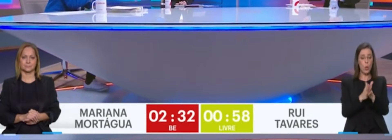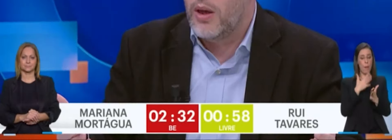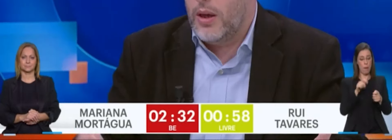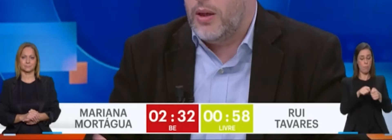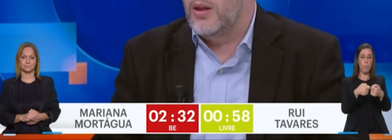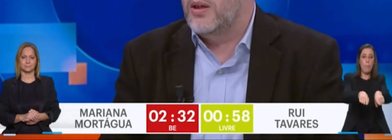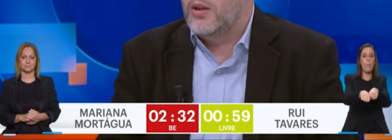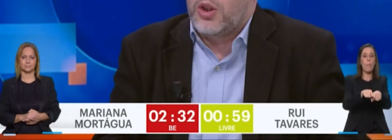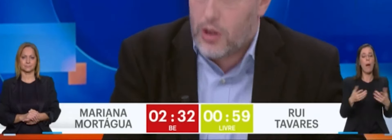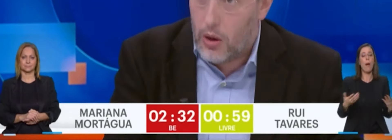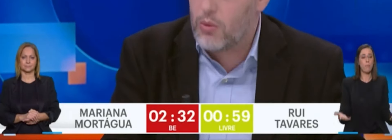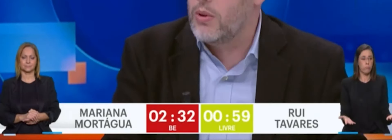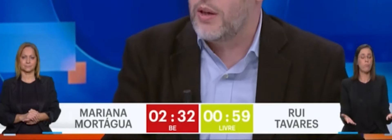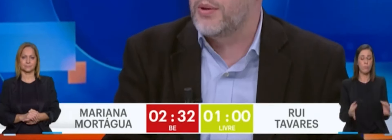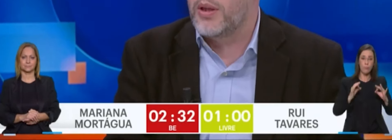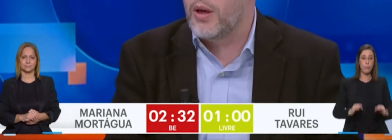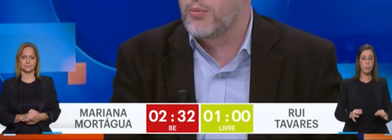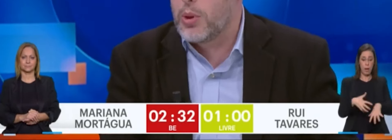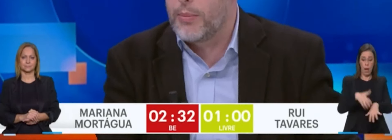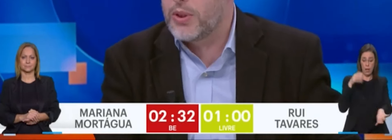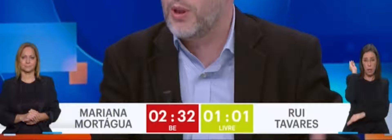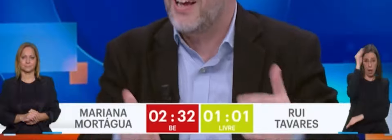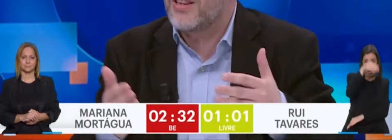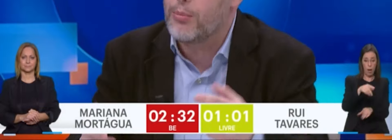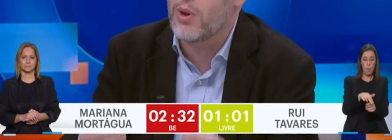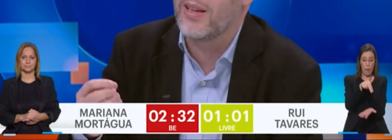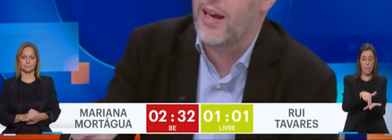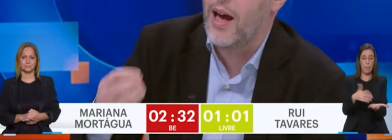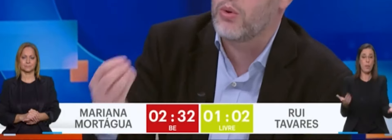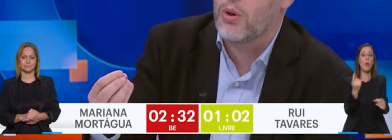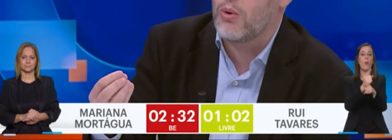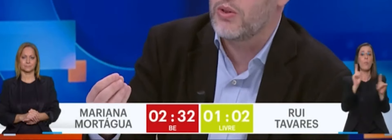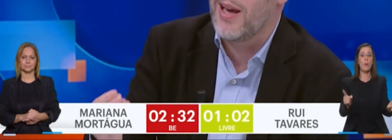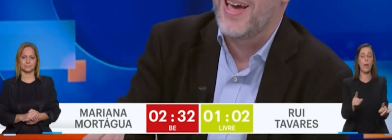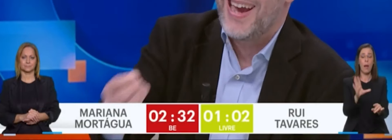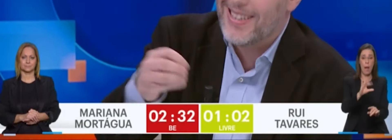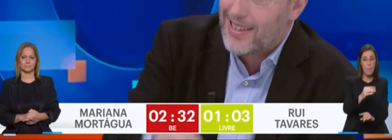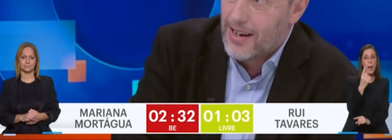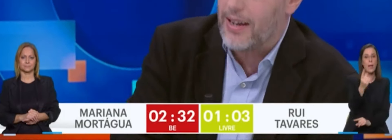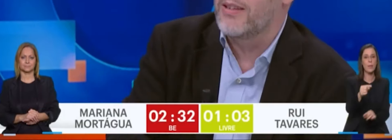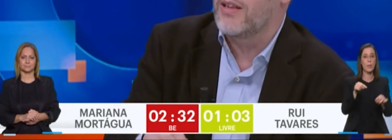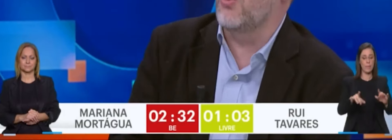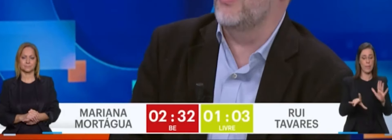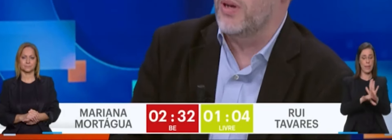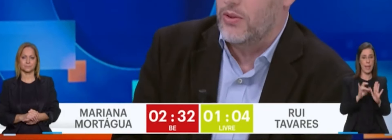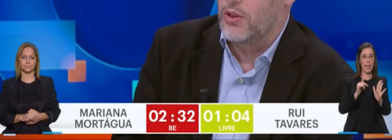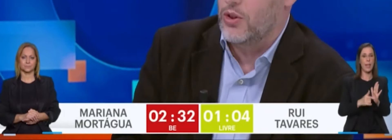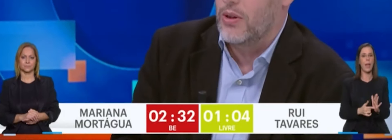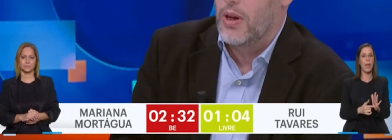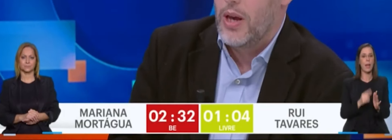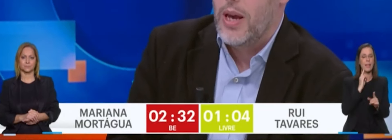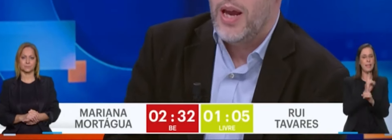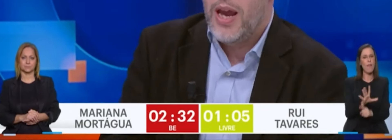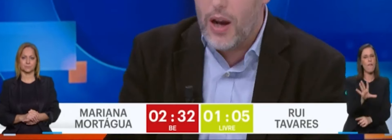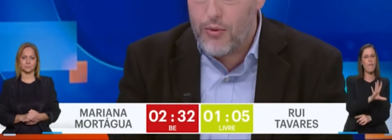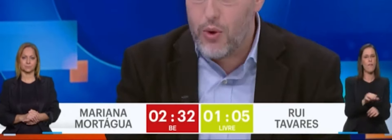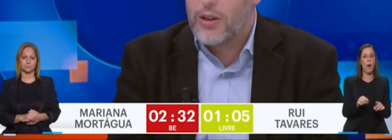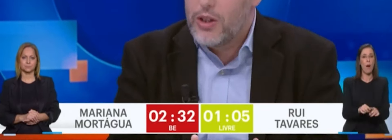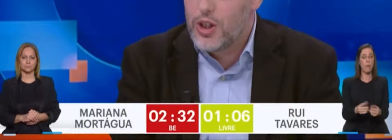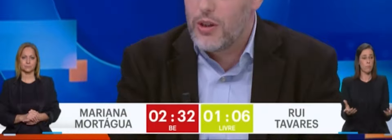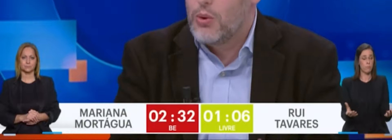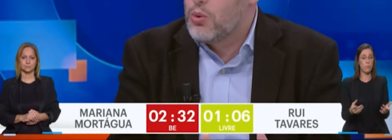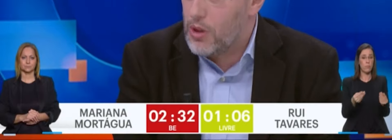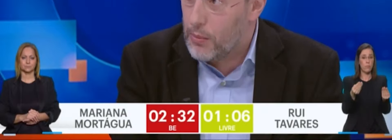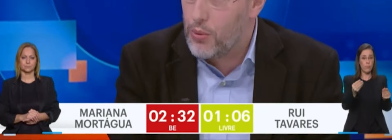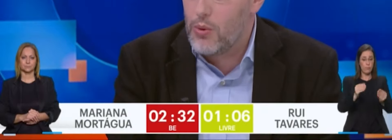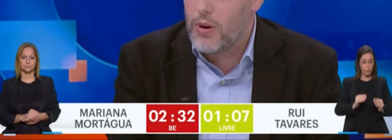partidos que estão na Assembleia da República presente até porque ainda há outra coisa esta lei tal como ela existe ela foi